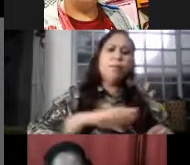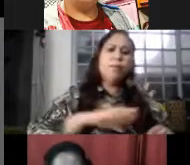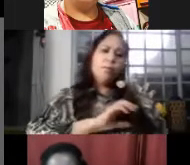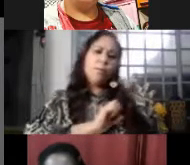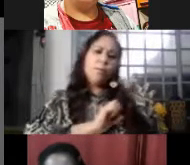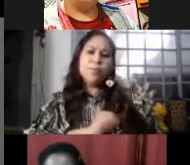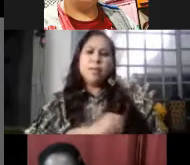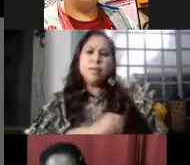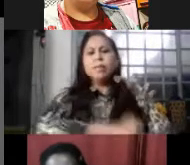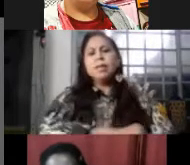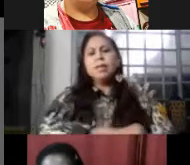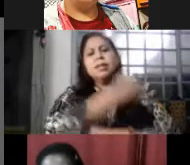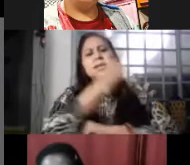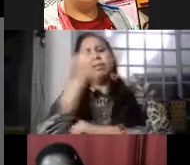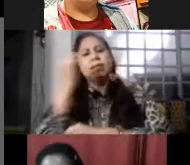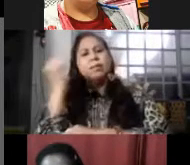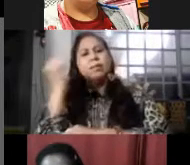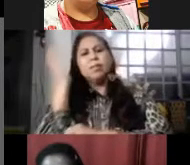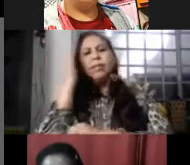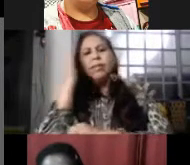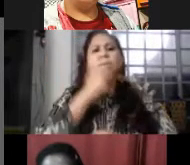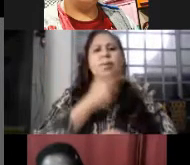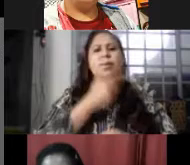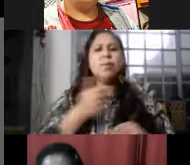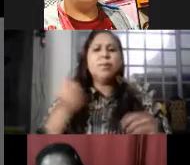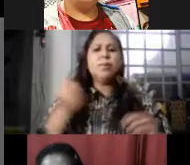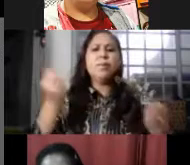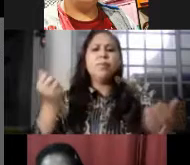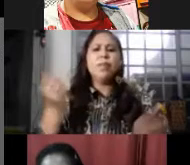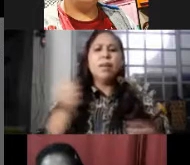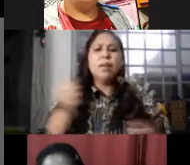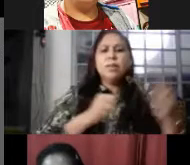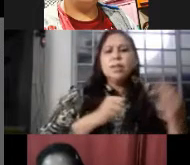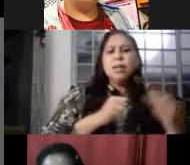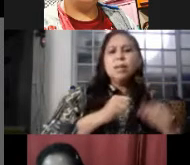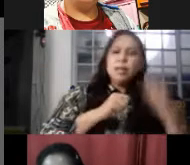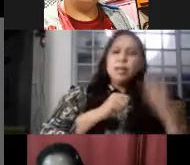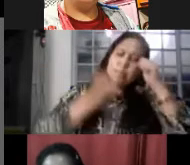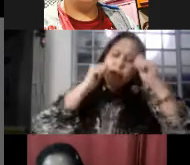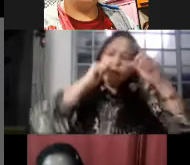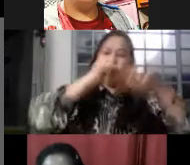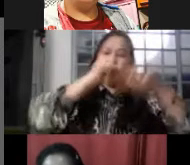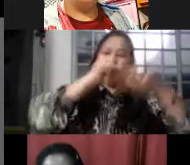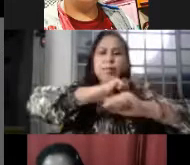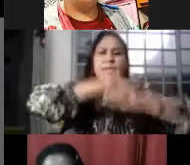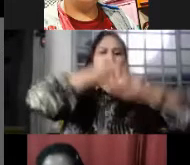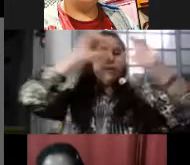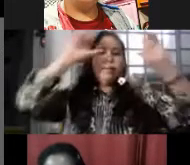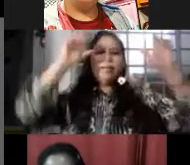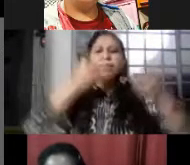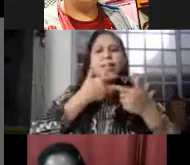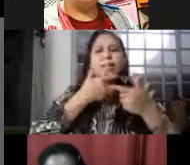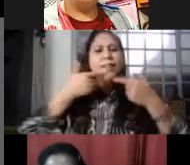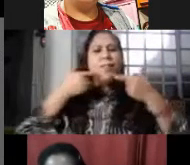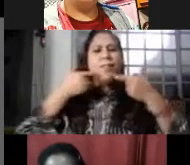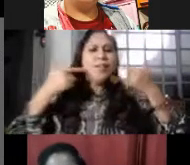amor. O dia amanheceu tão lindo, eu dormi e acordo sorrindo.